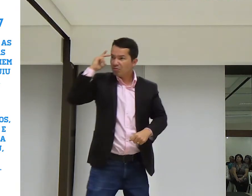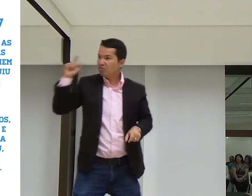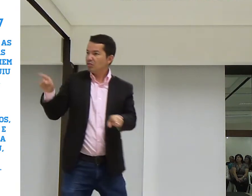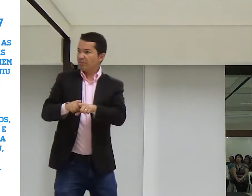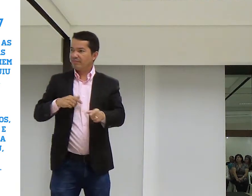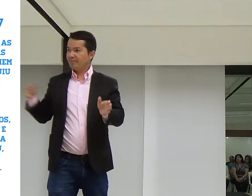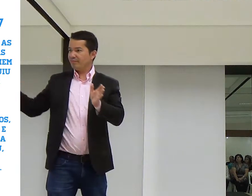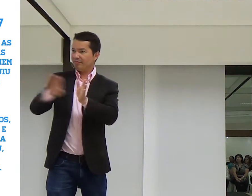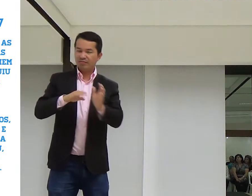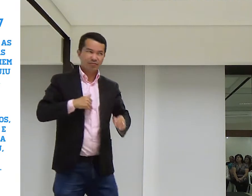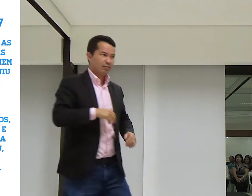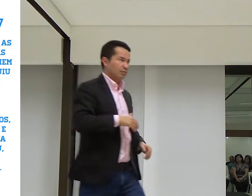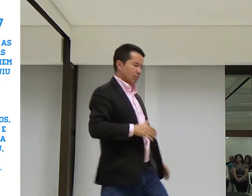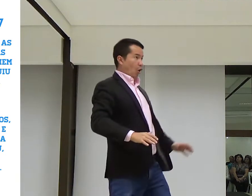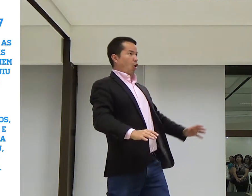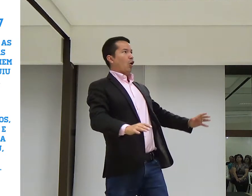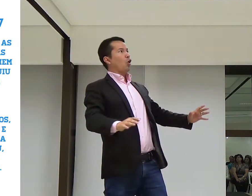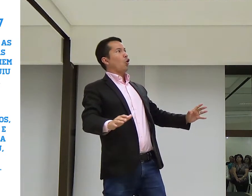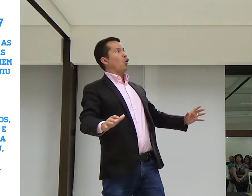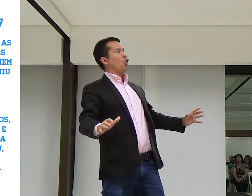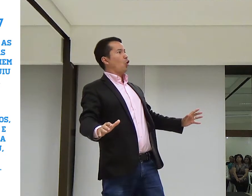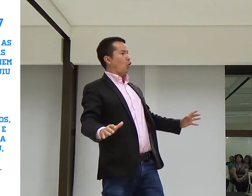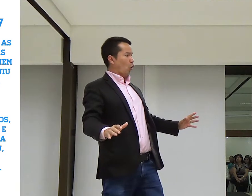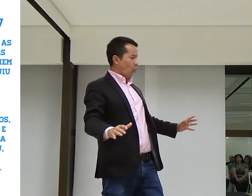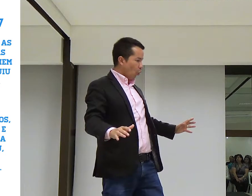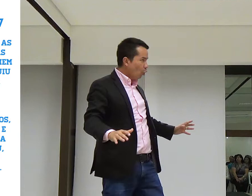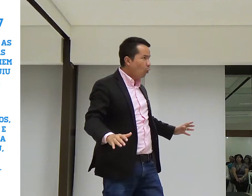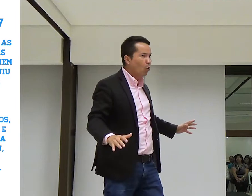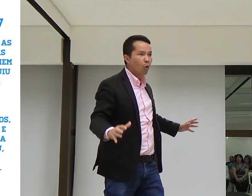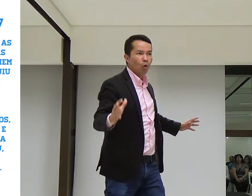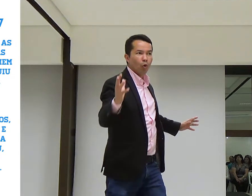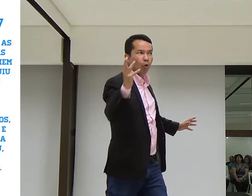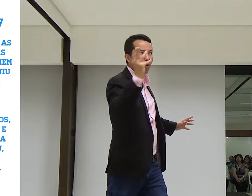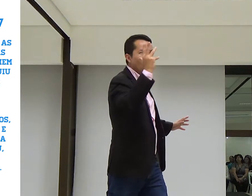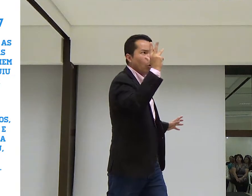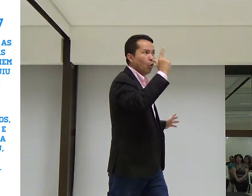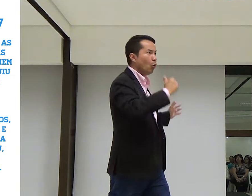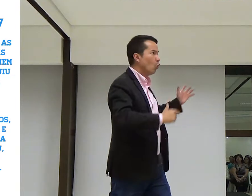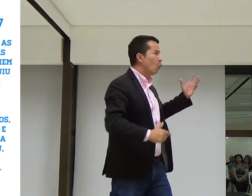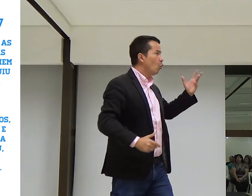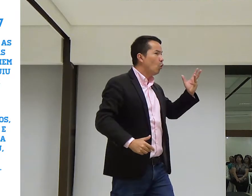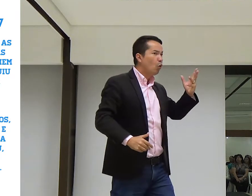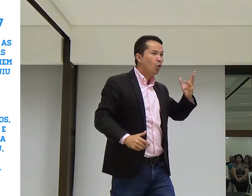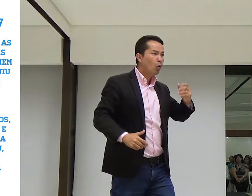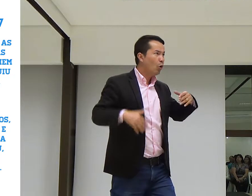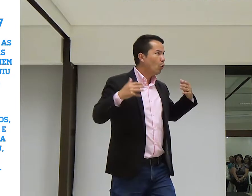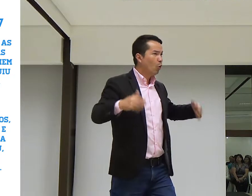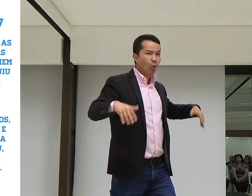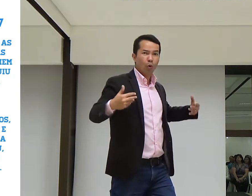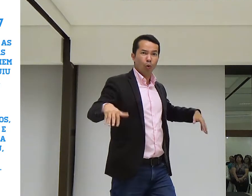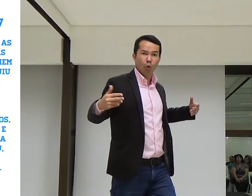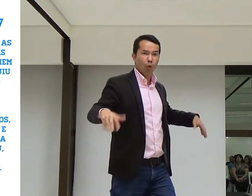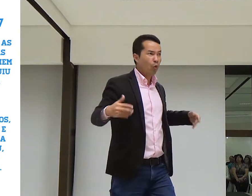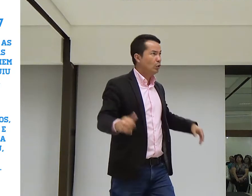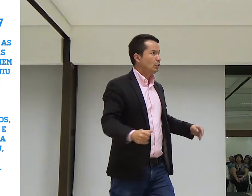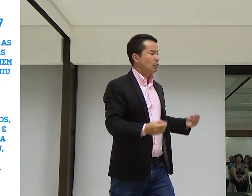Sim, essa pessoa, uma pessoa chega e olha aquela casa e diz, uau, que casa